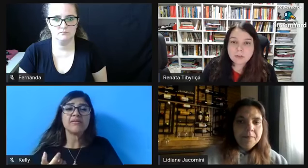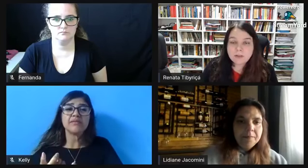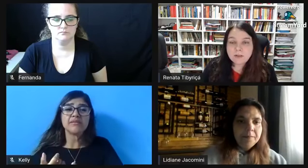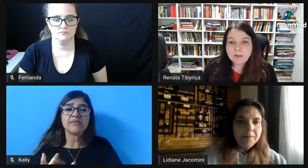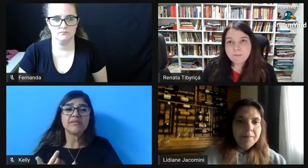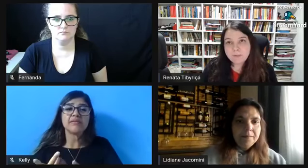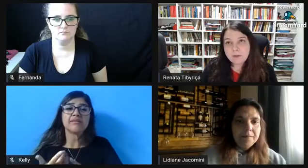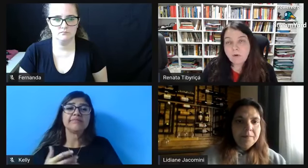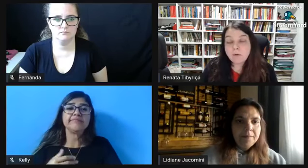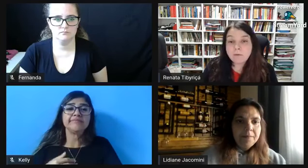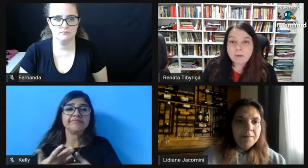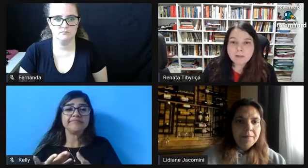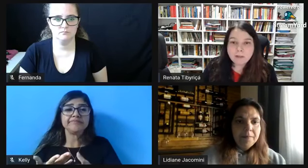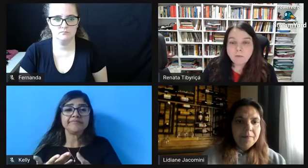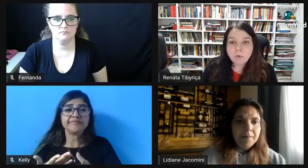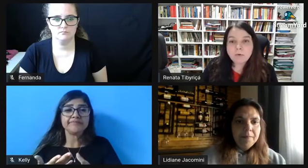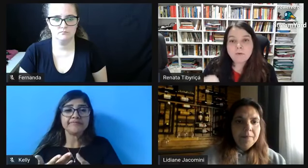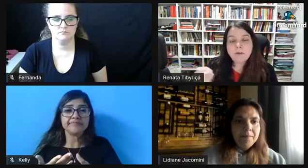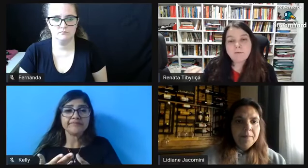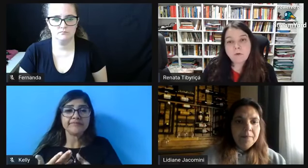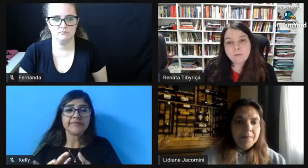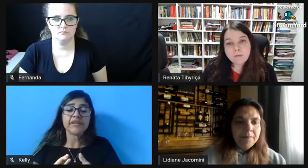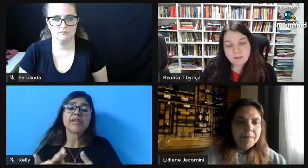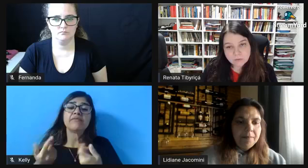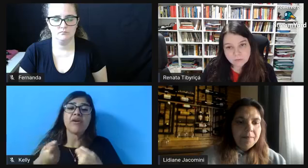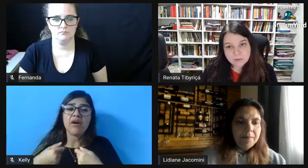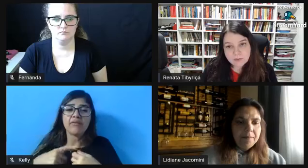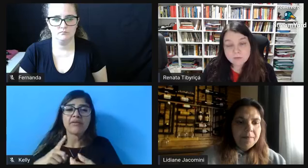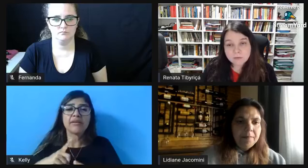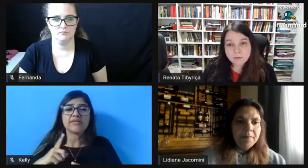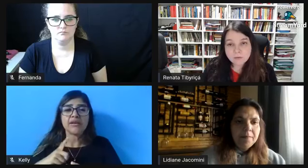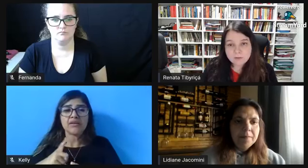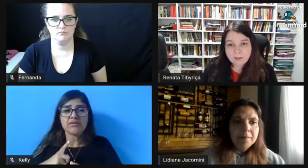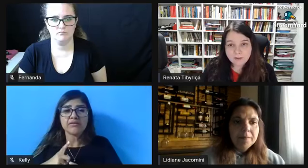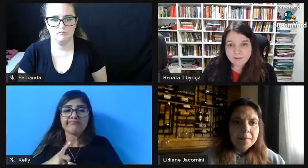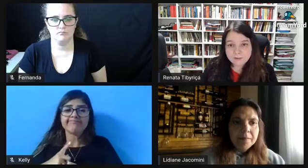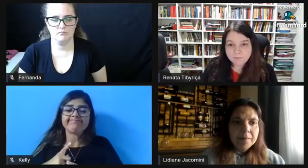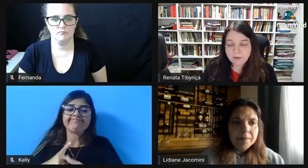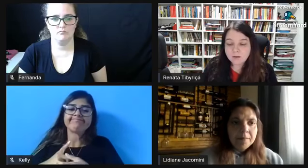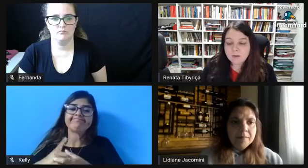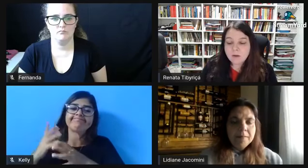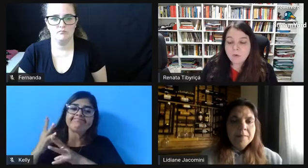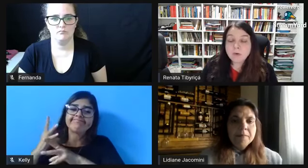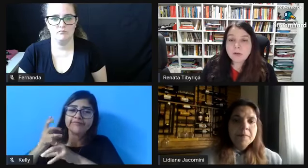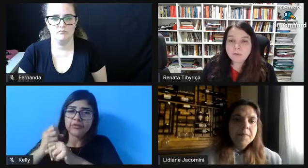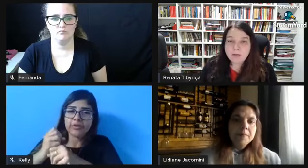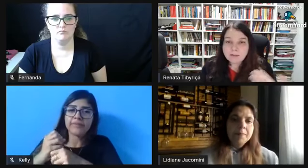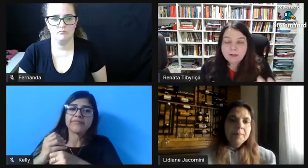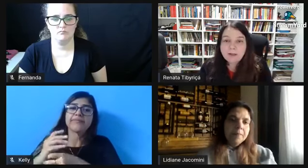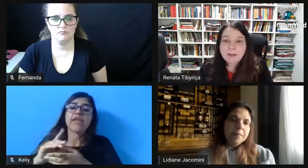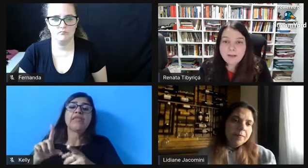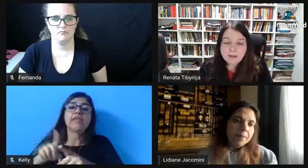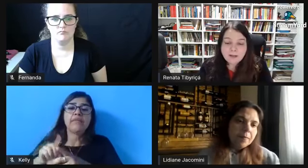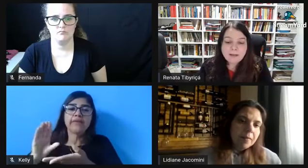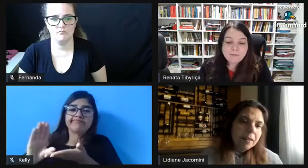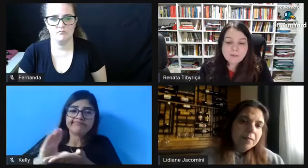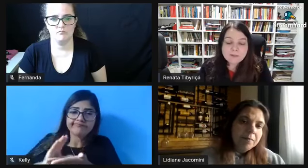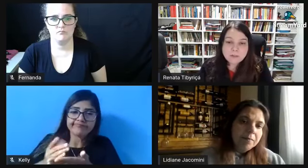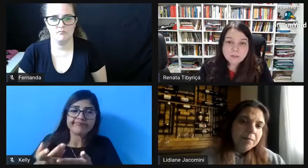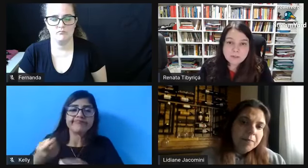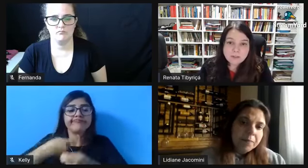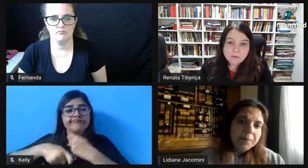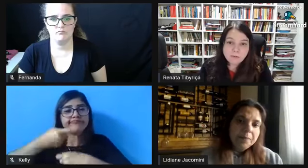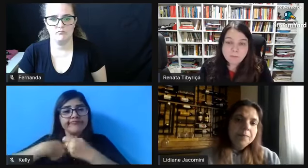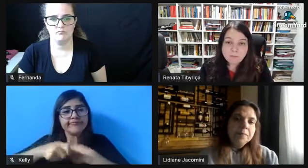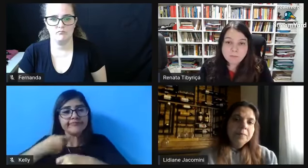atividades que envolvem patrimônio, envolve questões, atos negociais. Tá? Hoje a curatela, ela é